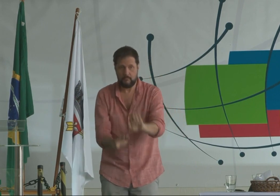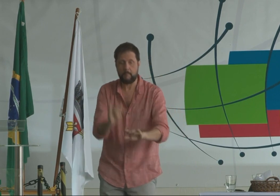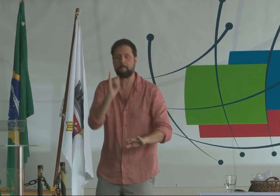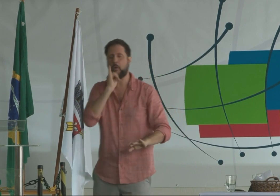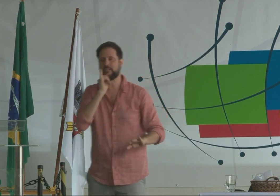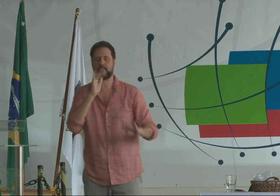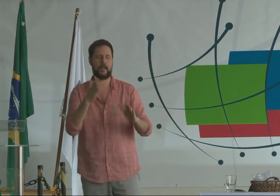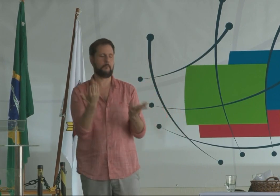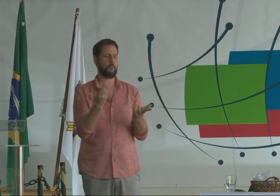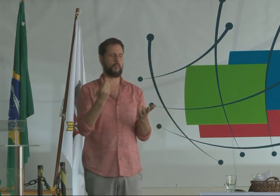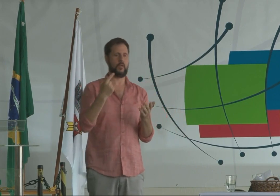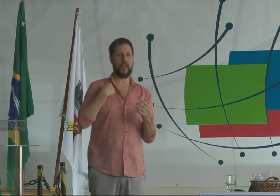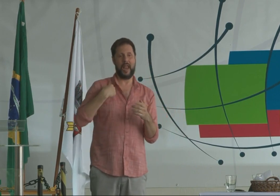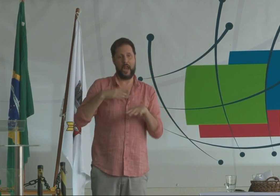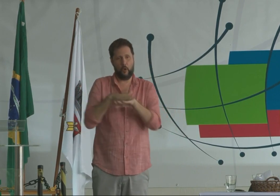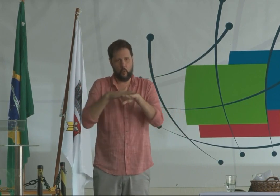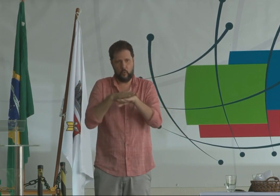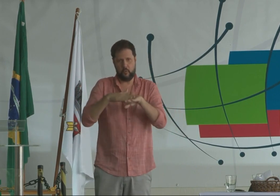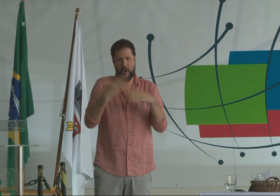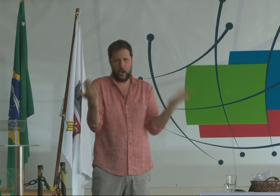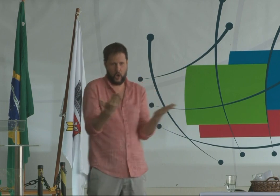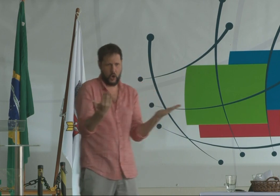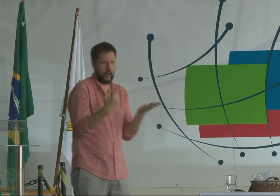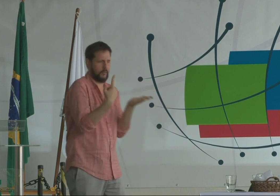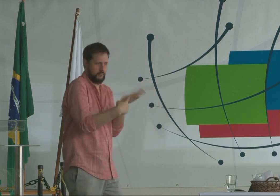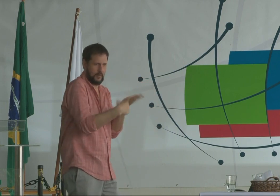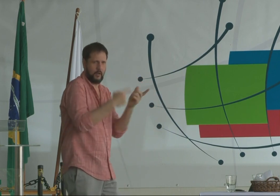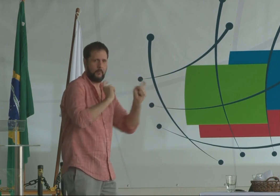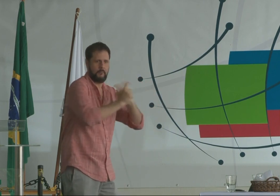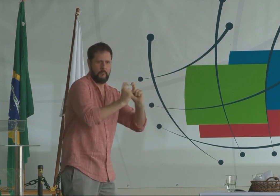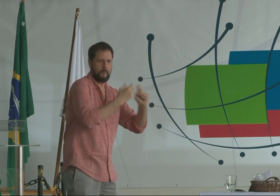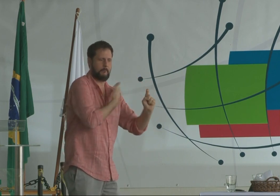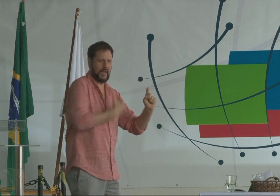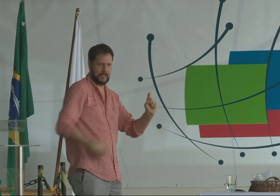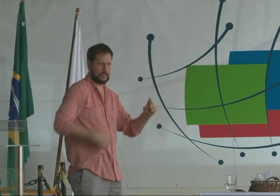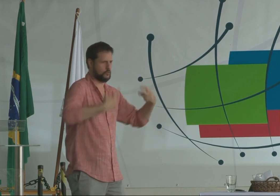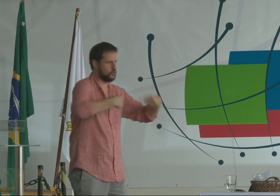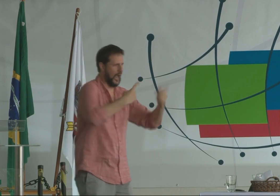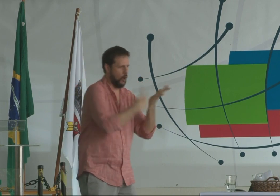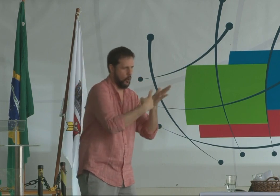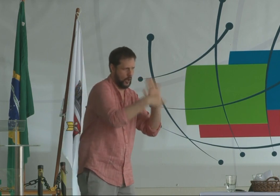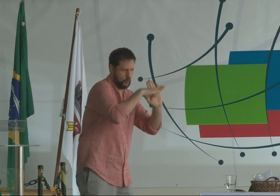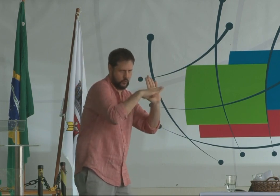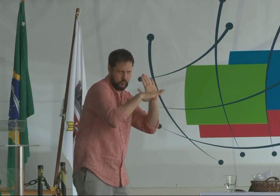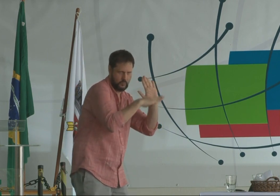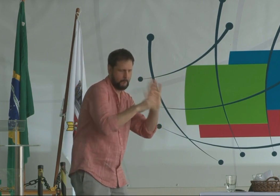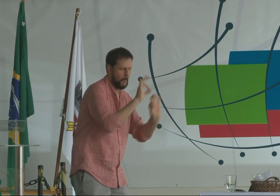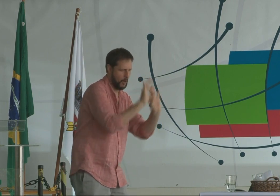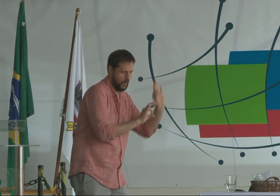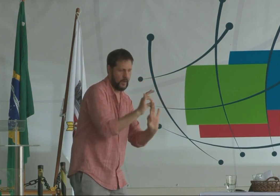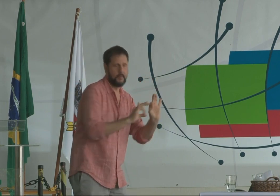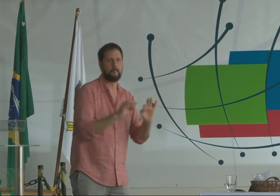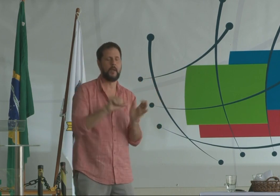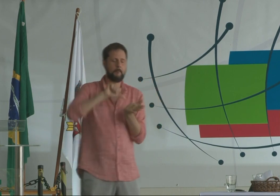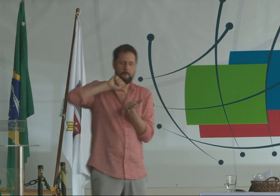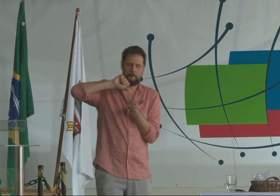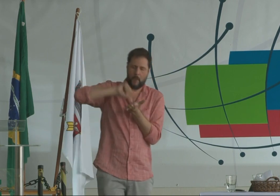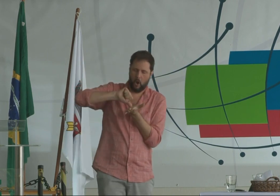Mas, a gente entende que são fáceis. É o início. Agora, eu tenho conversado com o INEP, com o MEC,